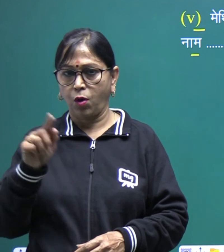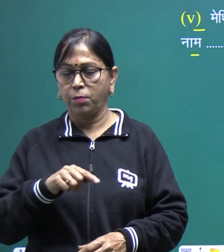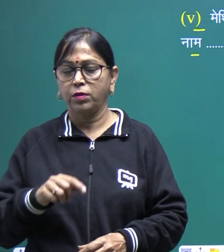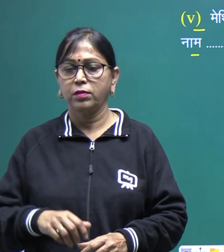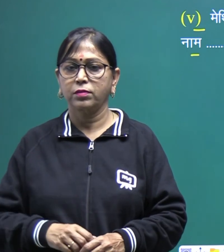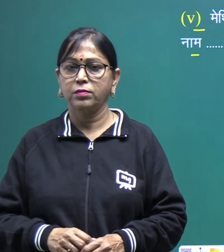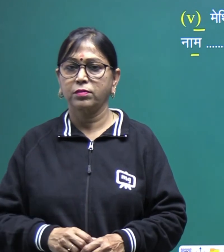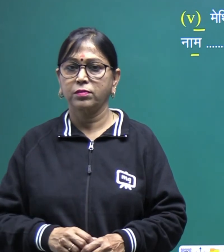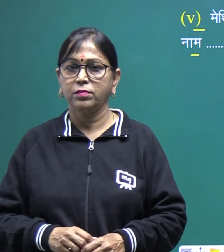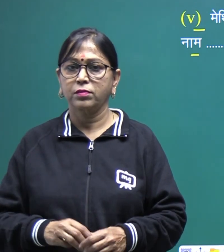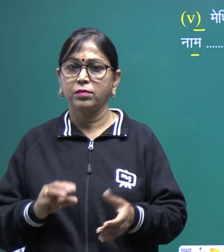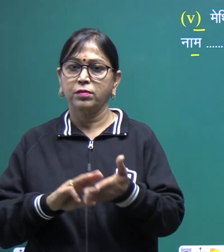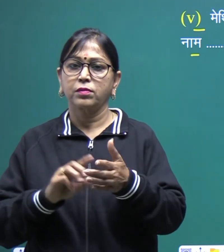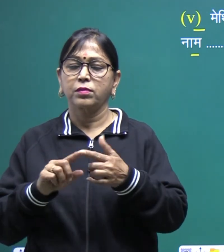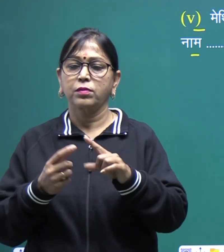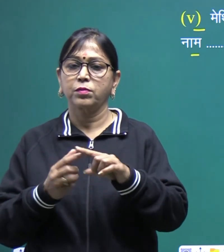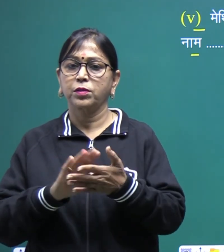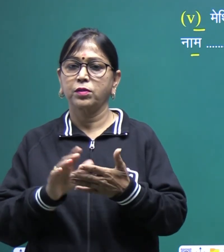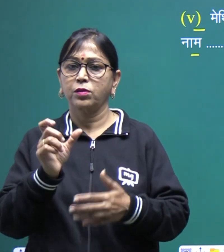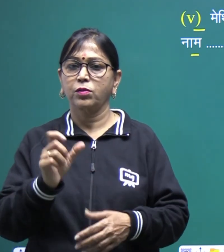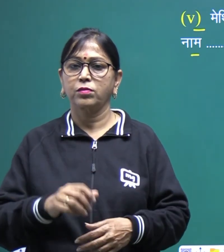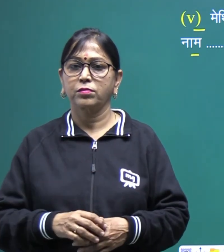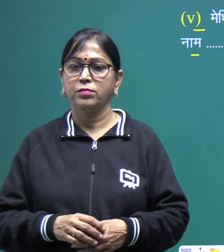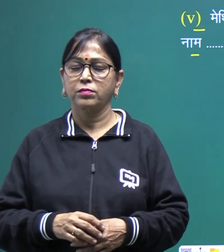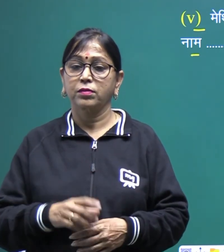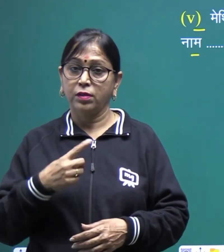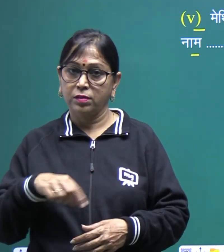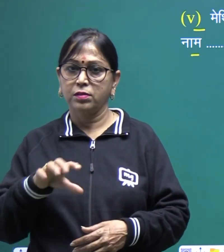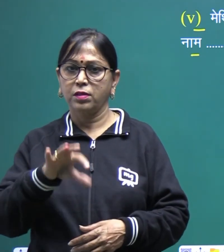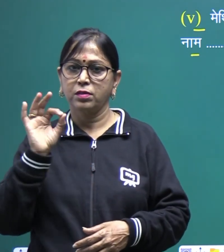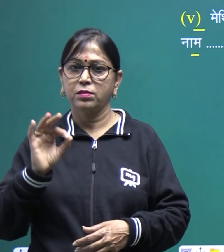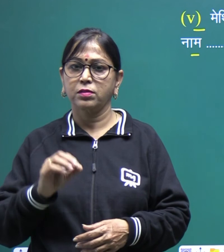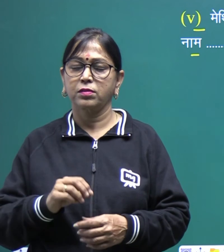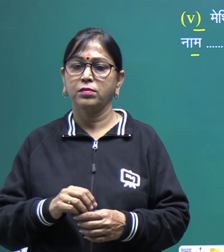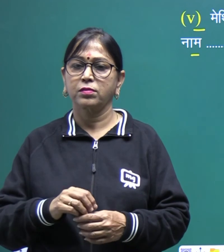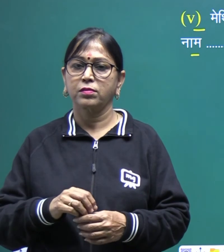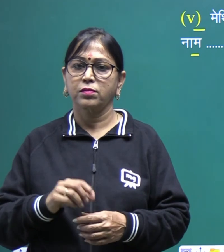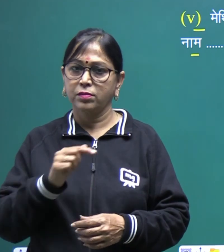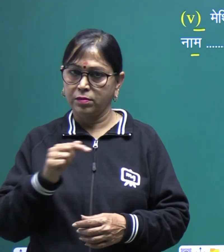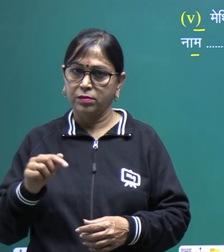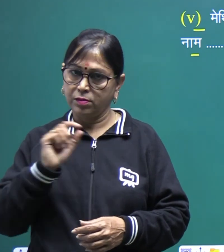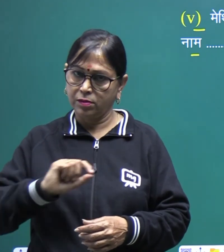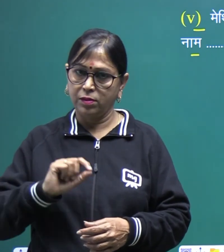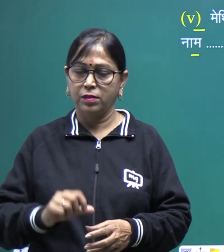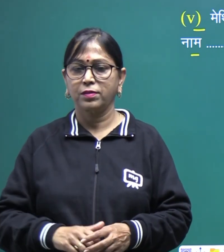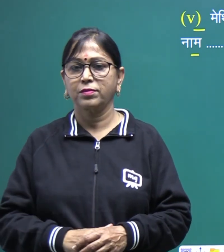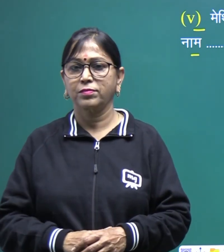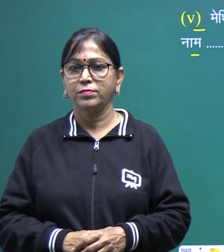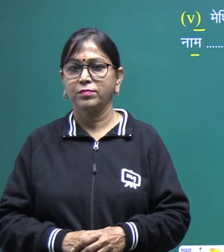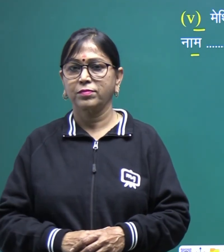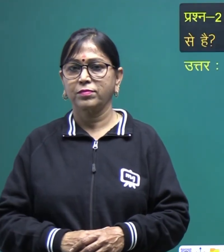ऑब्लिक मेथेनॉल। सही ऑप्शन रिक्त स्थान में लिखेंगे।